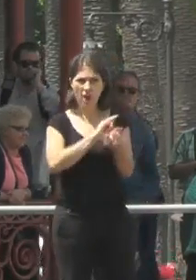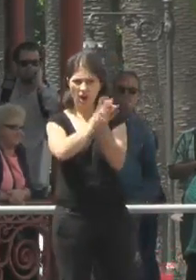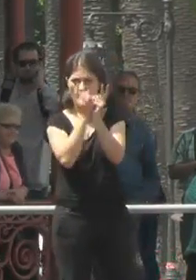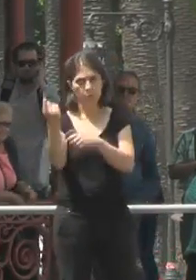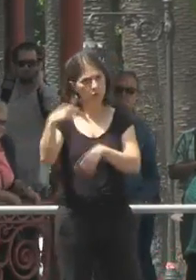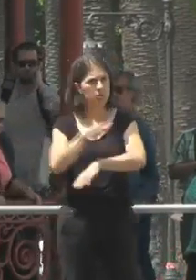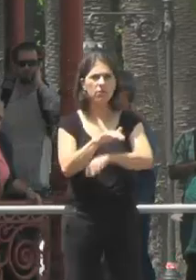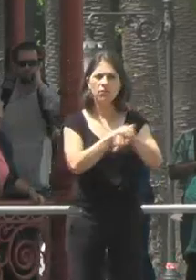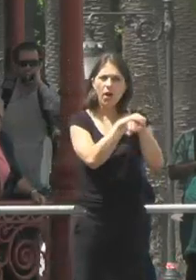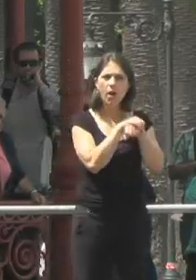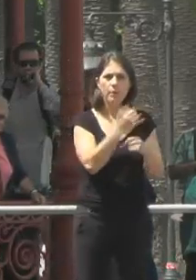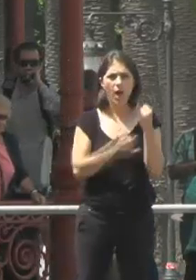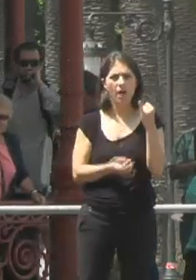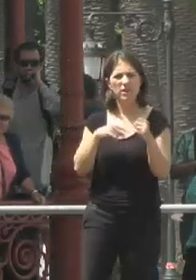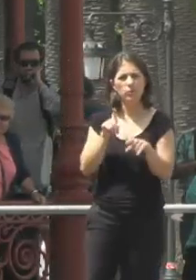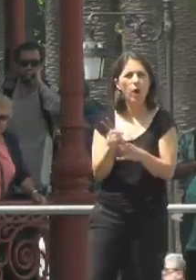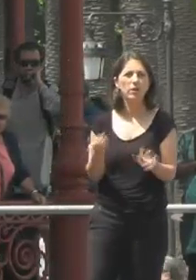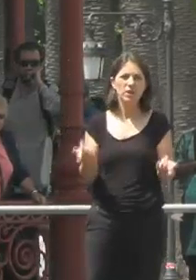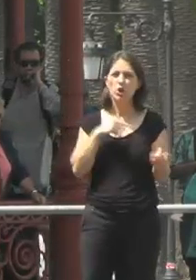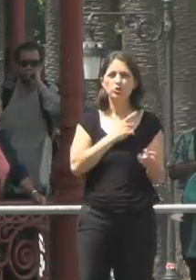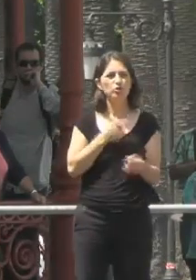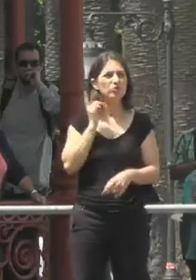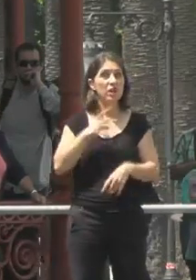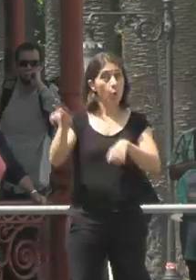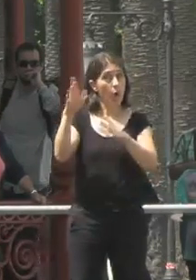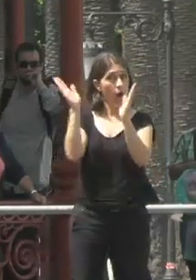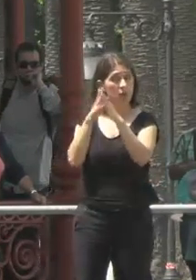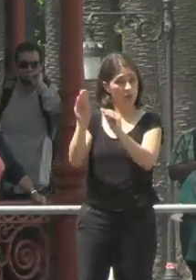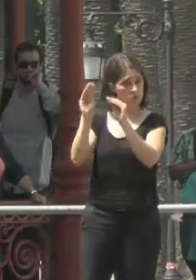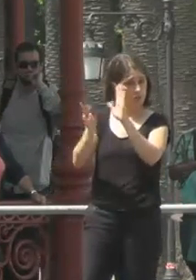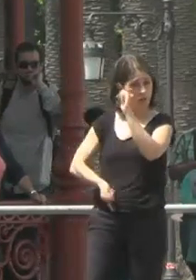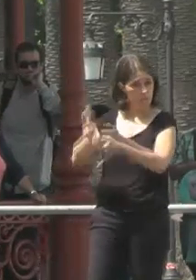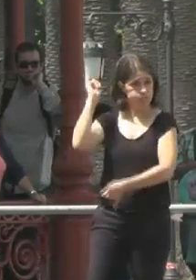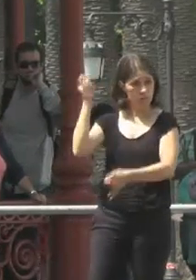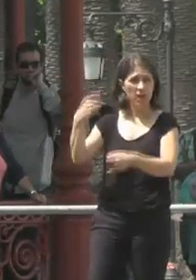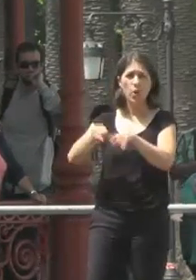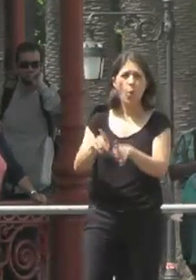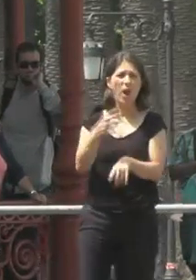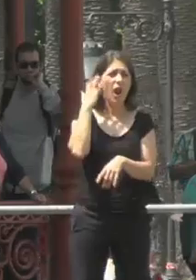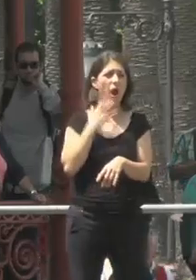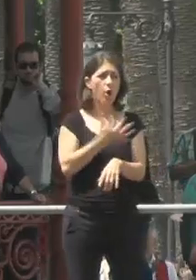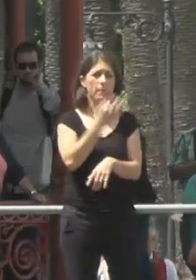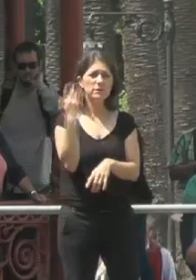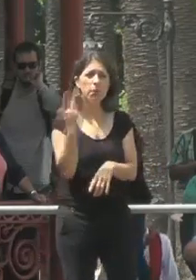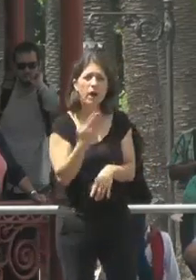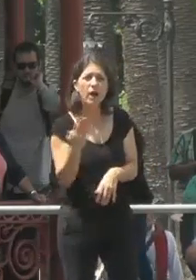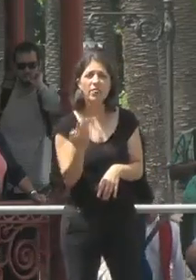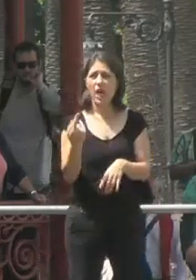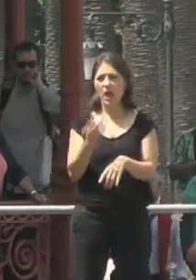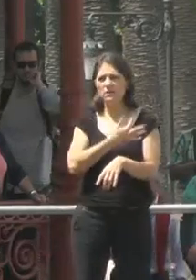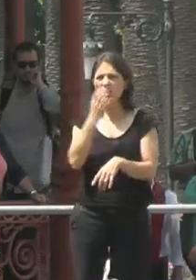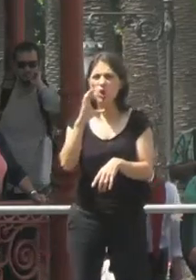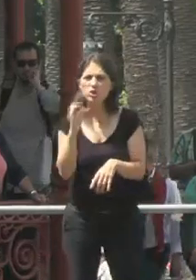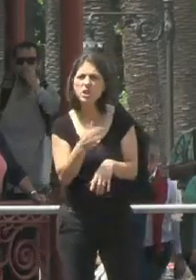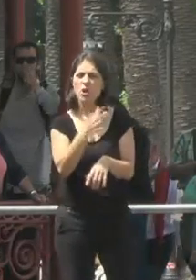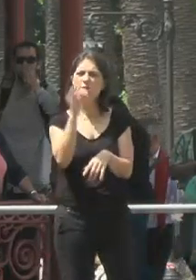día sí, día no y el del medio. Necesitamos mandarlos a su casa. Rajoy es lo mismo que Bárcenas, es lo mismo que Cotino, es lo mismo que